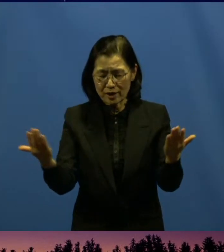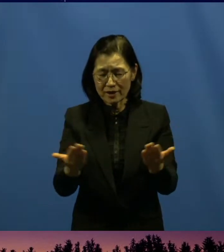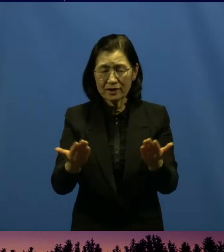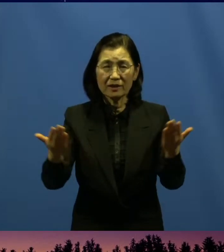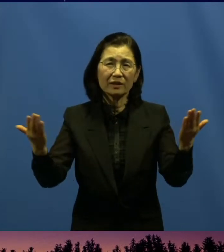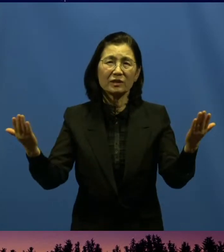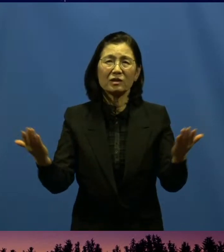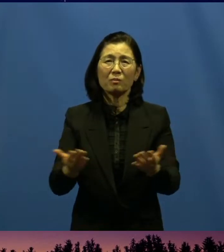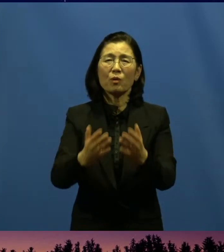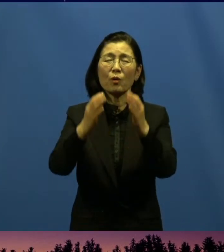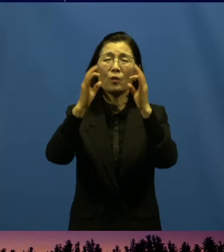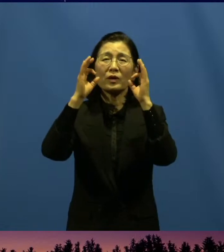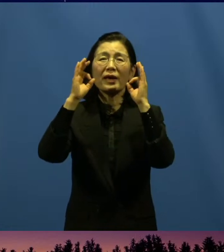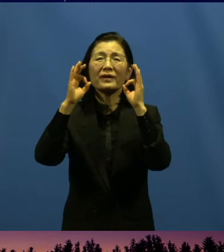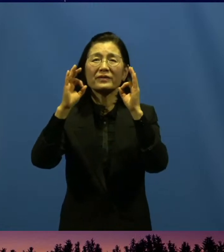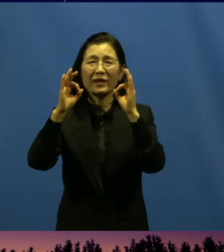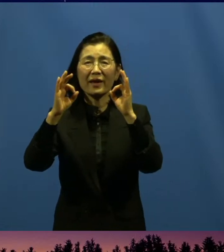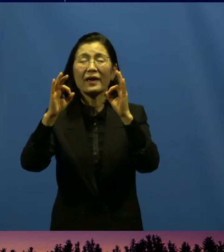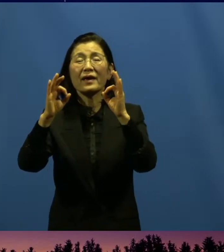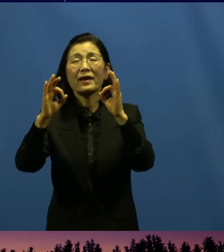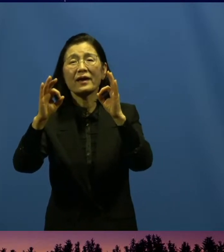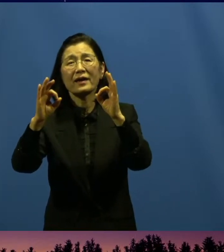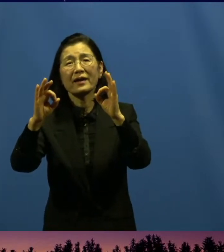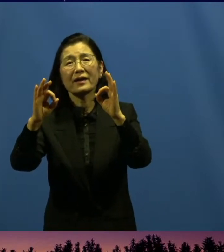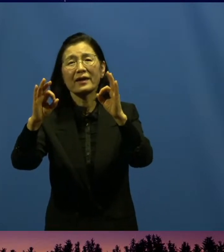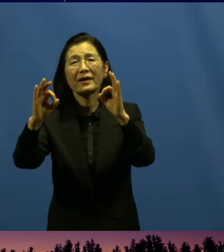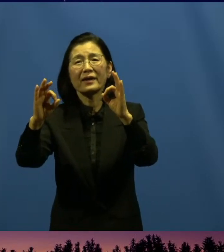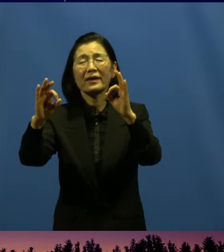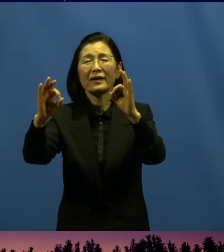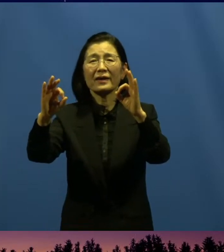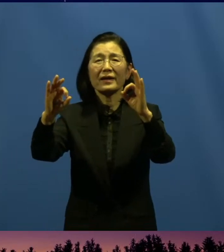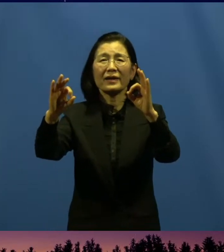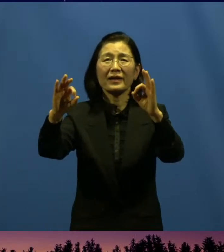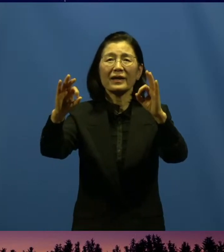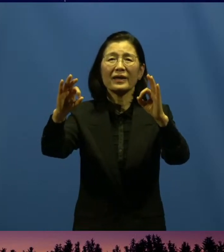주의 일을 보겠네.